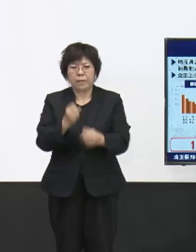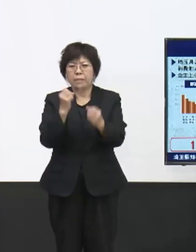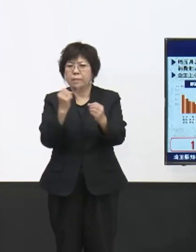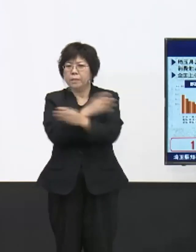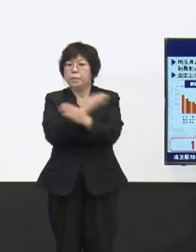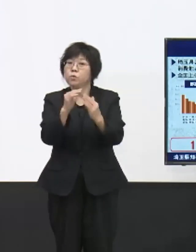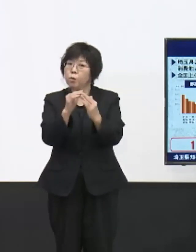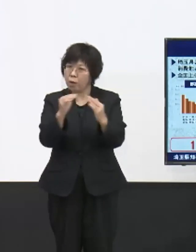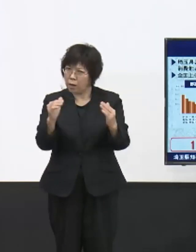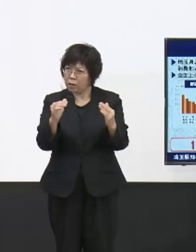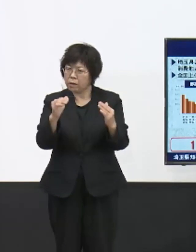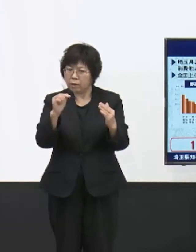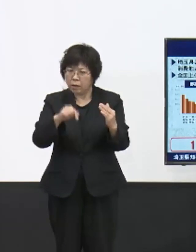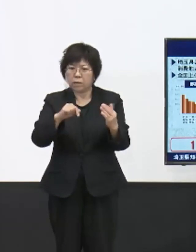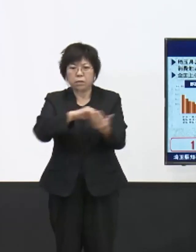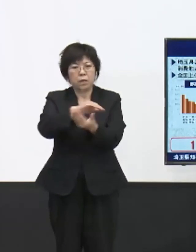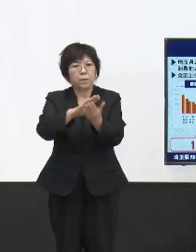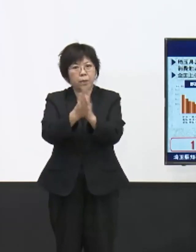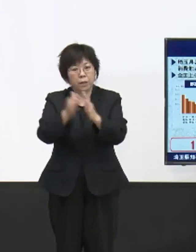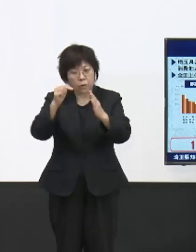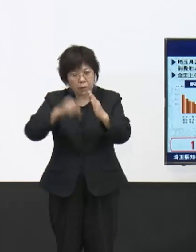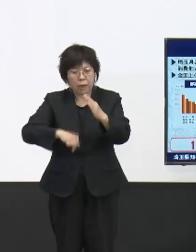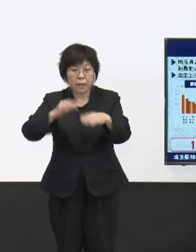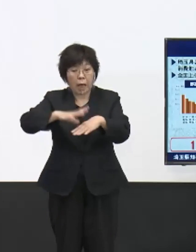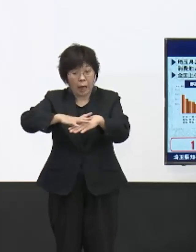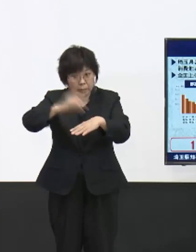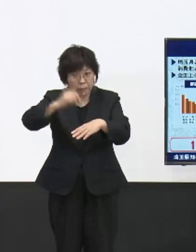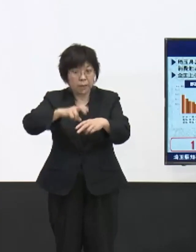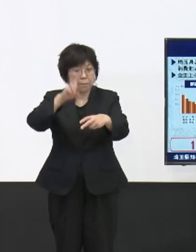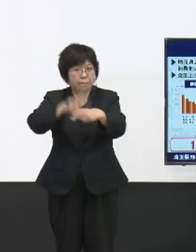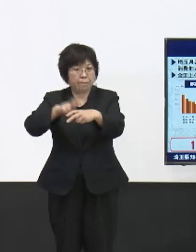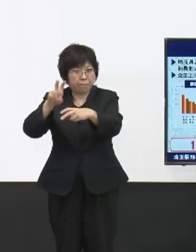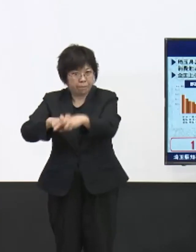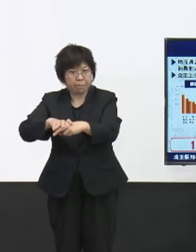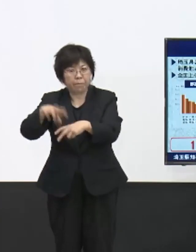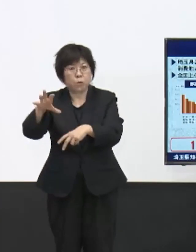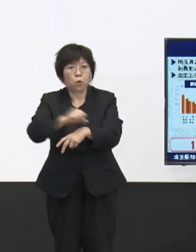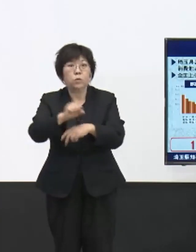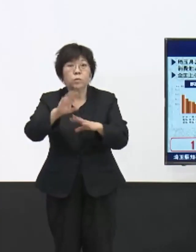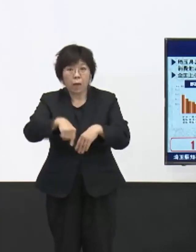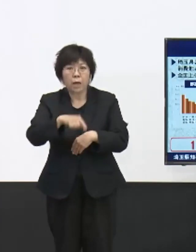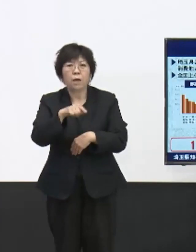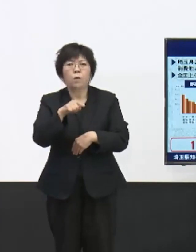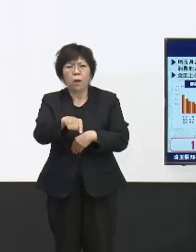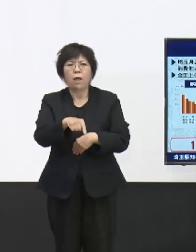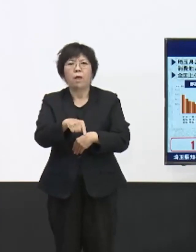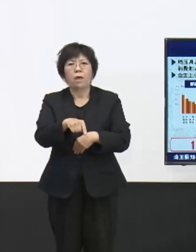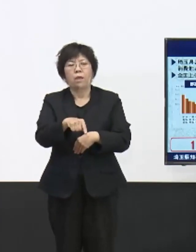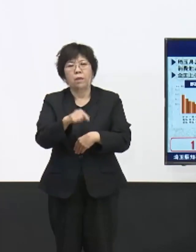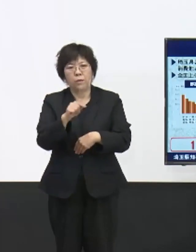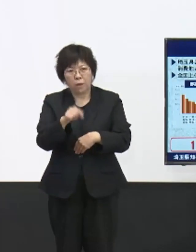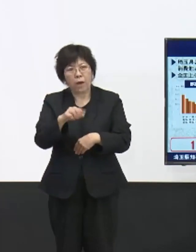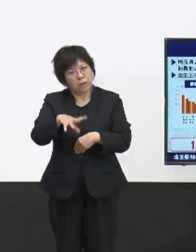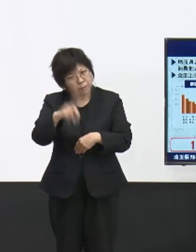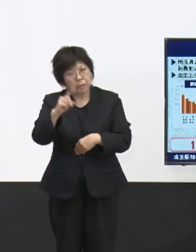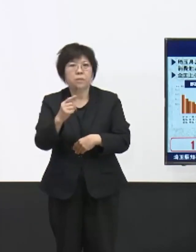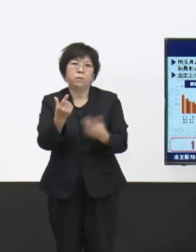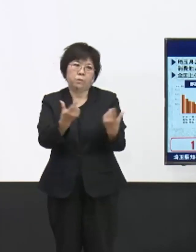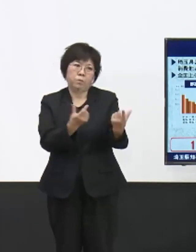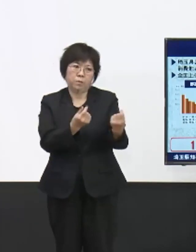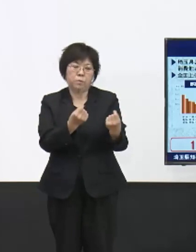の会が県内で初議席を国政においては取られたということになるんだと思っています